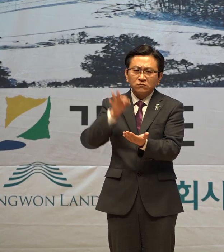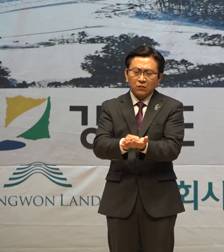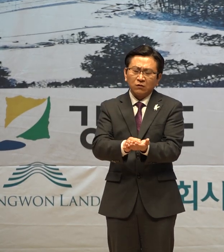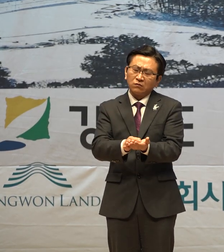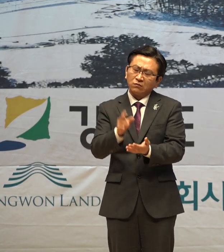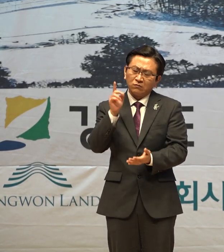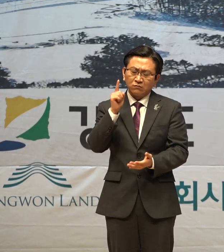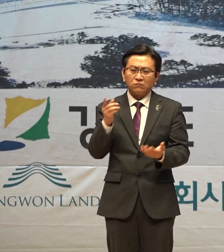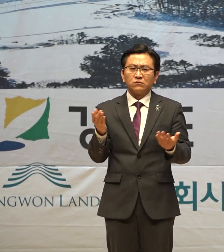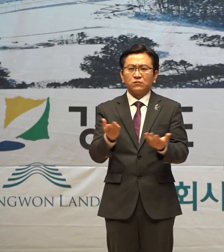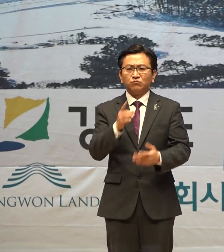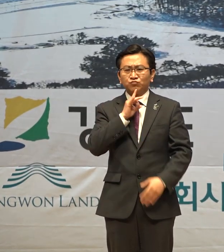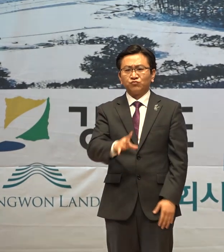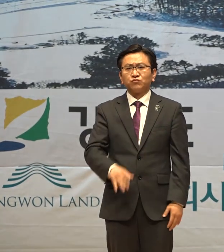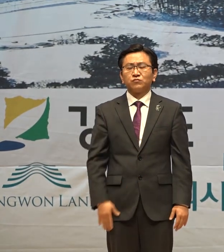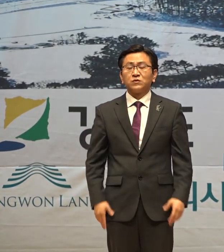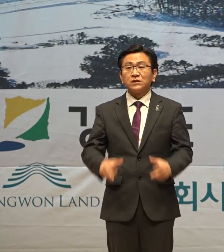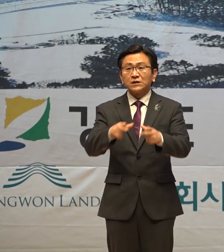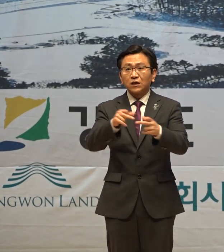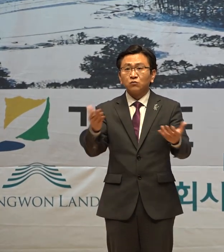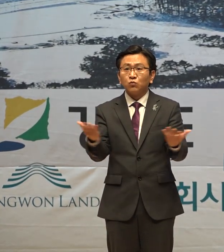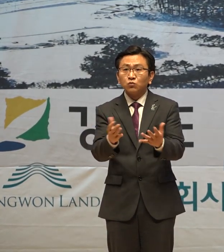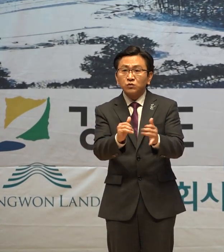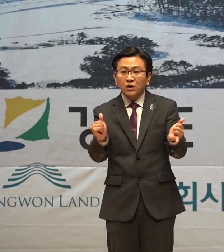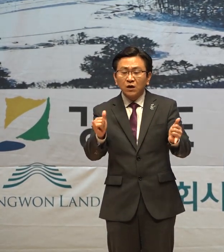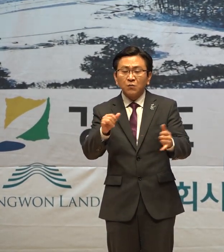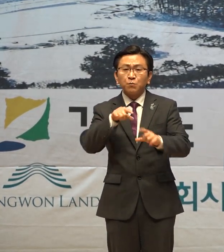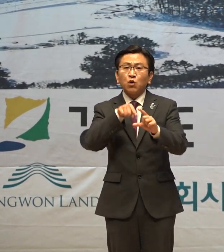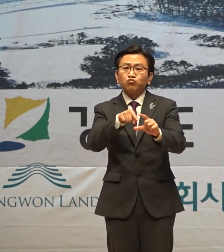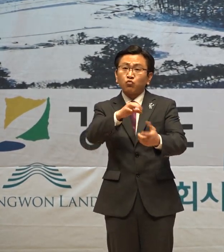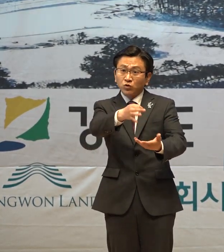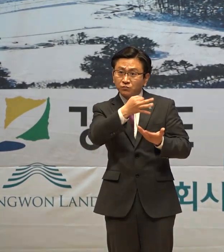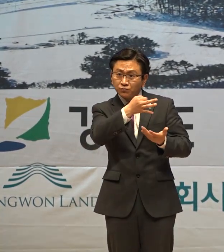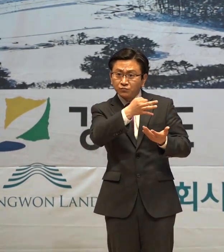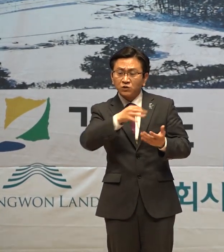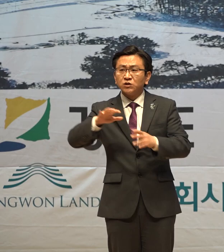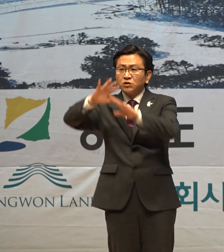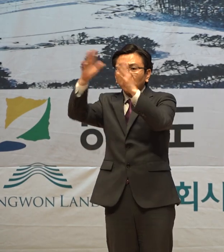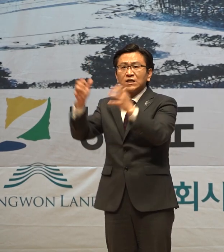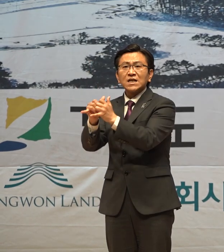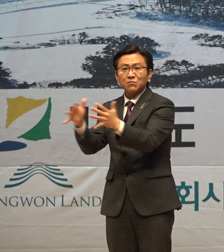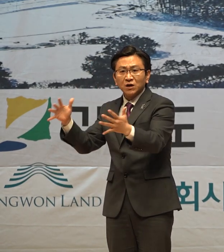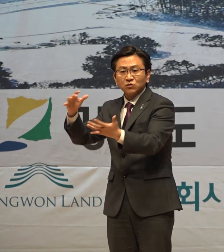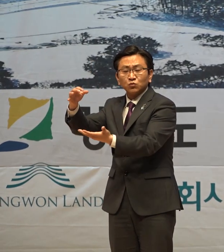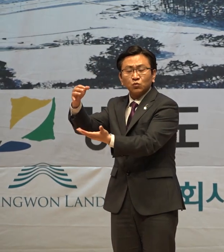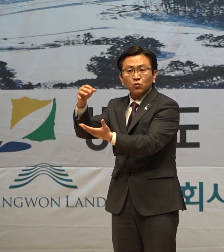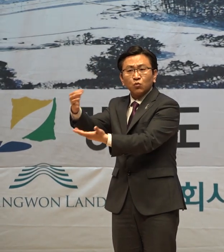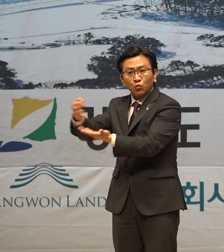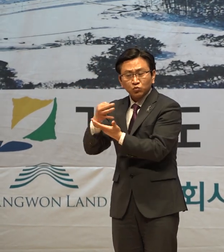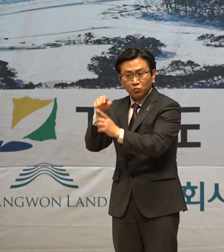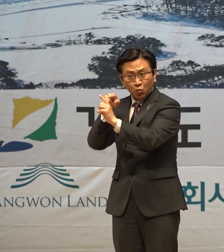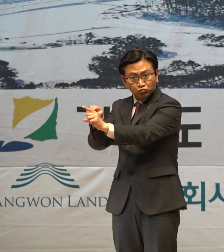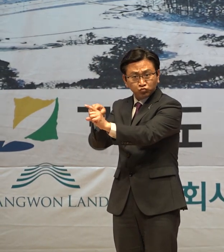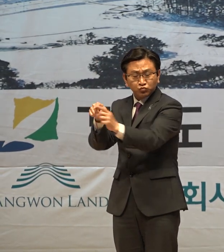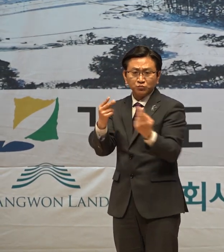일자리뿐입니다. 장애인 노동자 평균 임금은 전체 노동자 평균